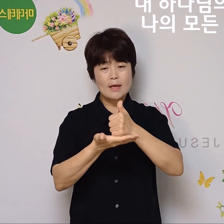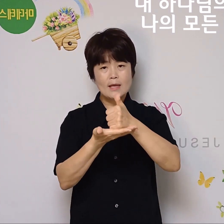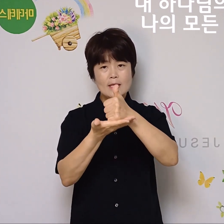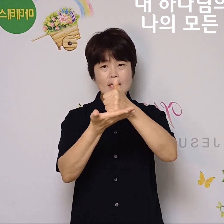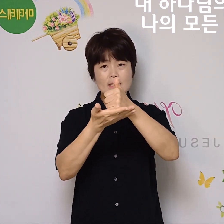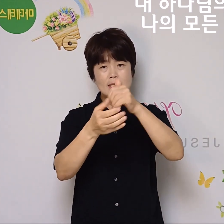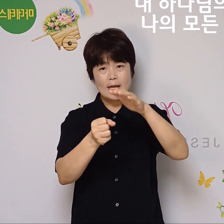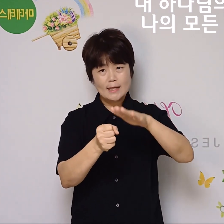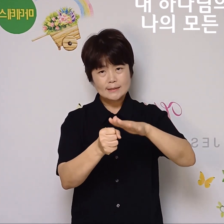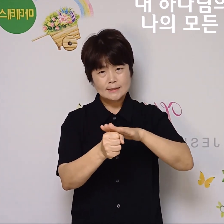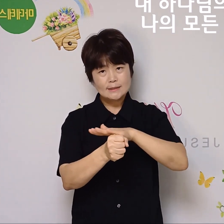하나님의 사랑은